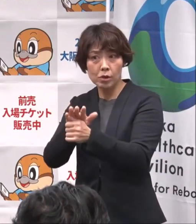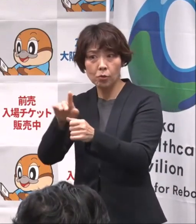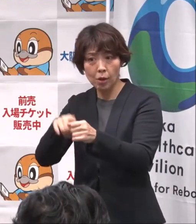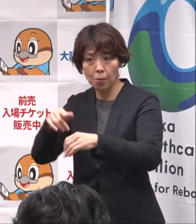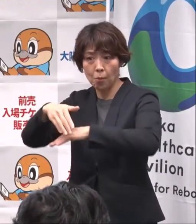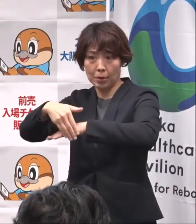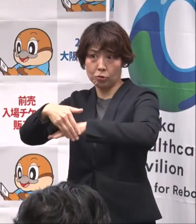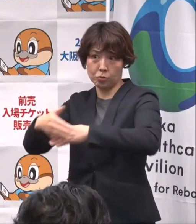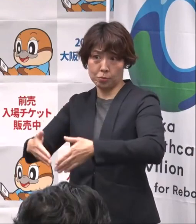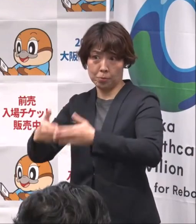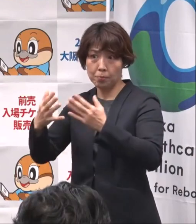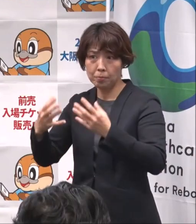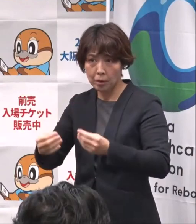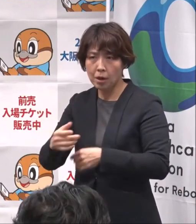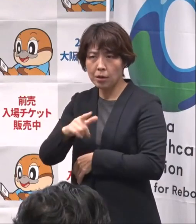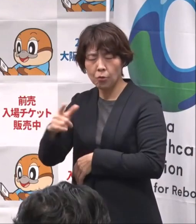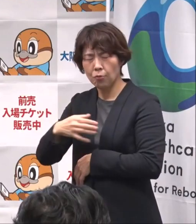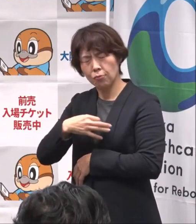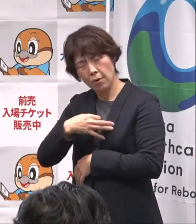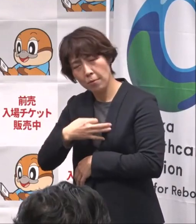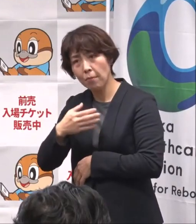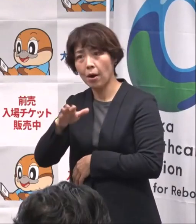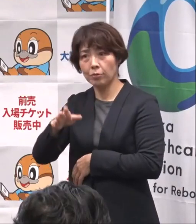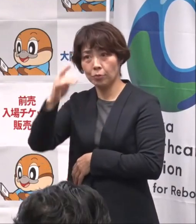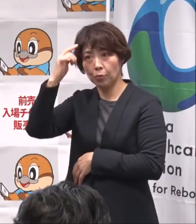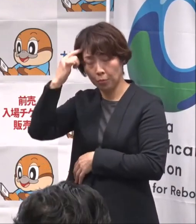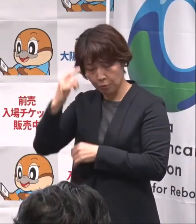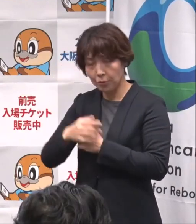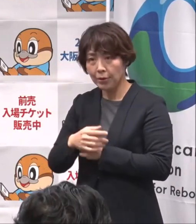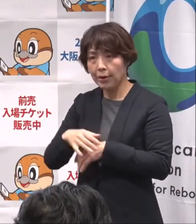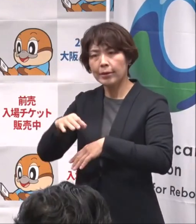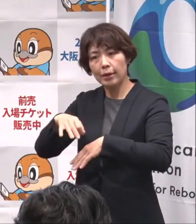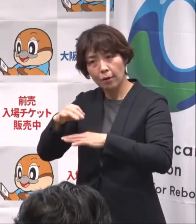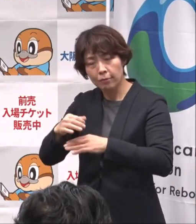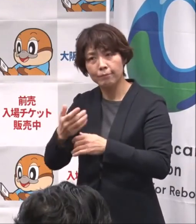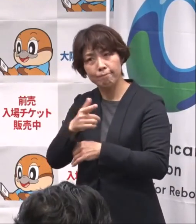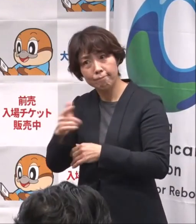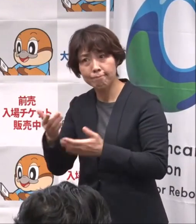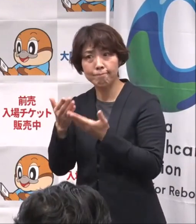しています。不安も多いと思いますけれども、お気軽にお問い合わせをいただけたらと思います。